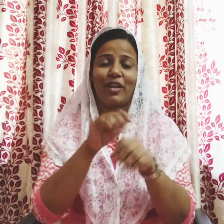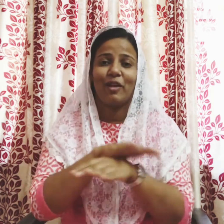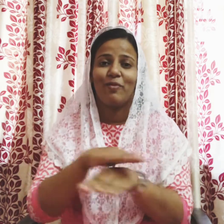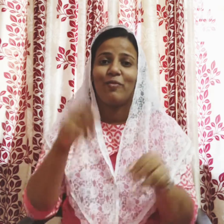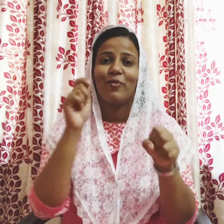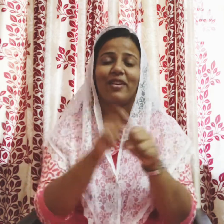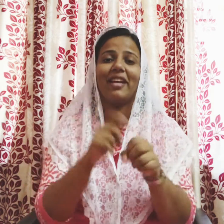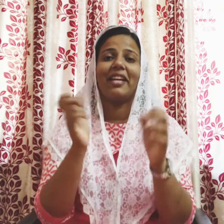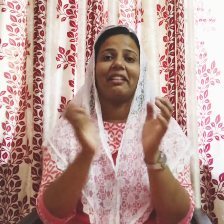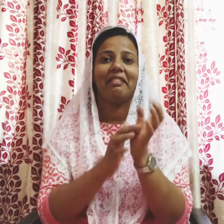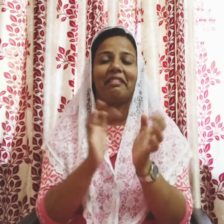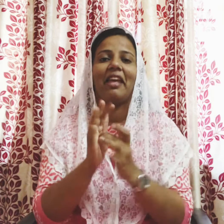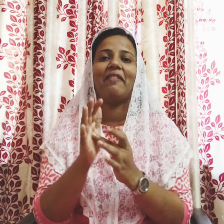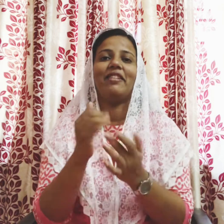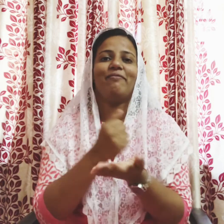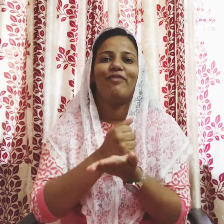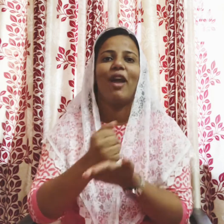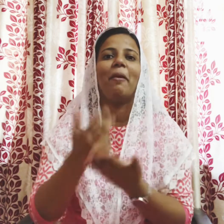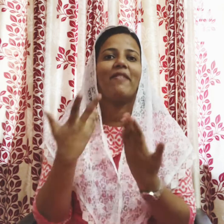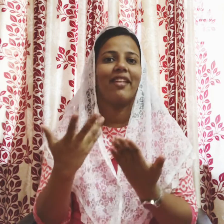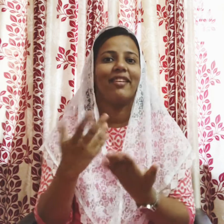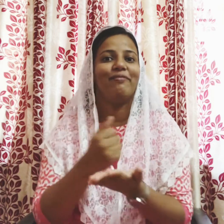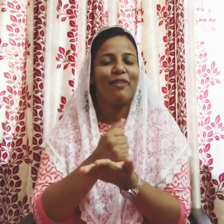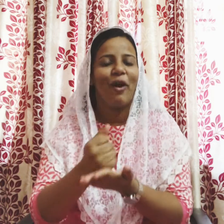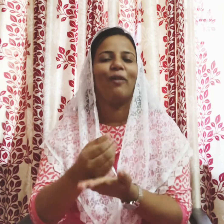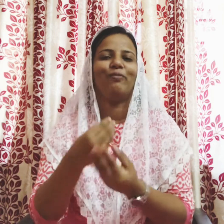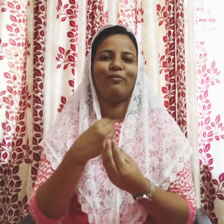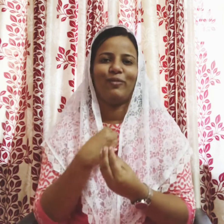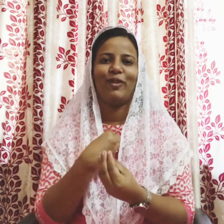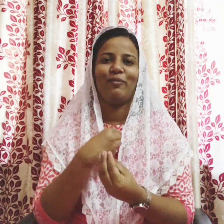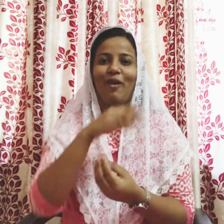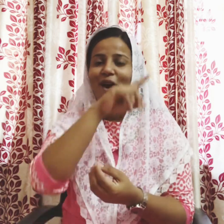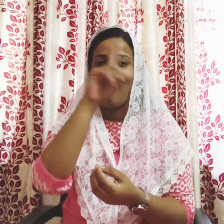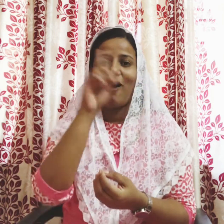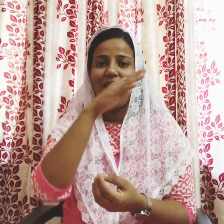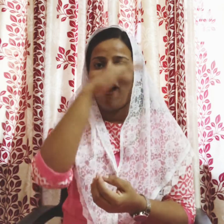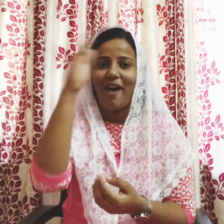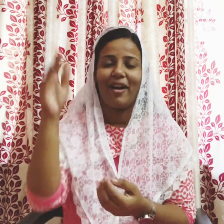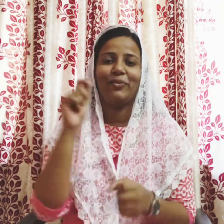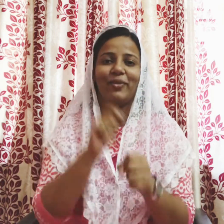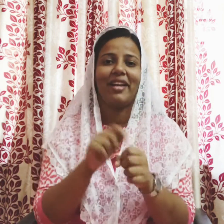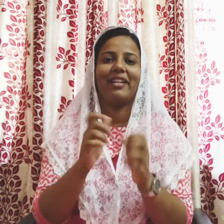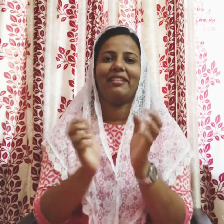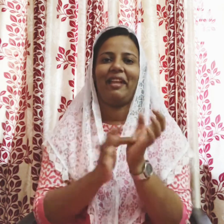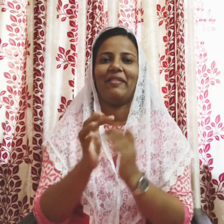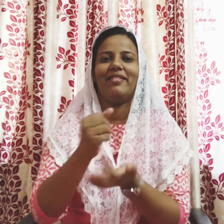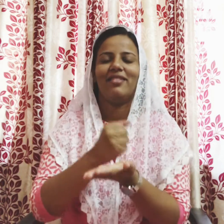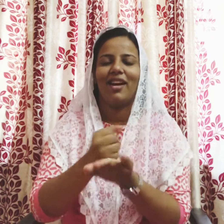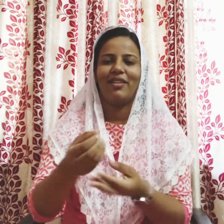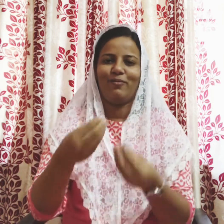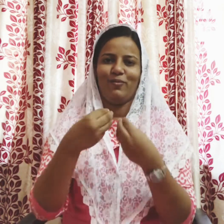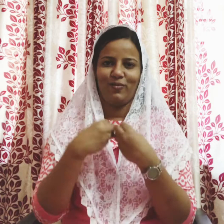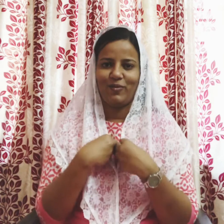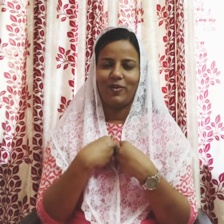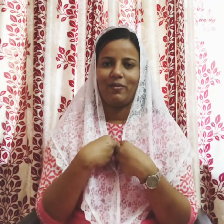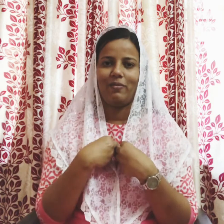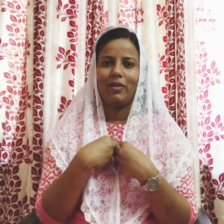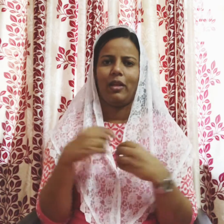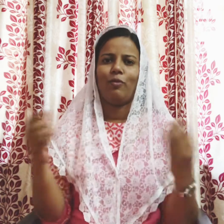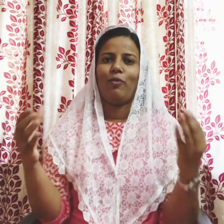യഹോവയുടെ നാമത്തിലിരിക്കുന്നു. അതേ പ്രിയപ്പെട്ടവരെ, നമ്മുടെ സഹായം ആകാശത്തെയും ഭൂമിയും ഉണ്ടാക്കിയ യഹോവയിൽ നിന്നാണ് വരുന്നത്, യഹോവയുടെ നാമത്തിലായിരിക്കും. അതുകൊണ്ട് നമുക്ക്